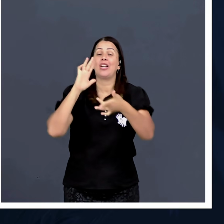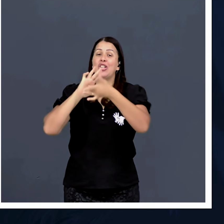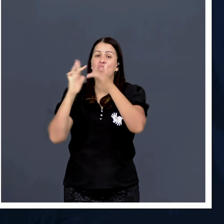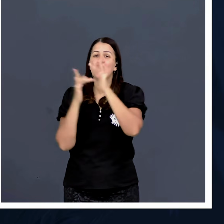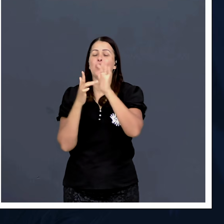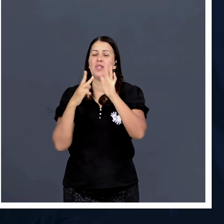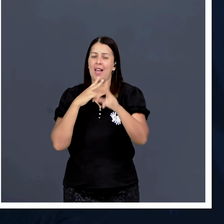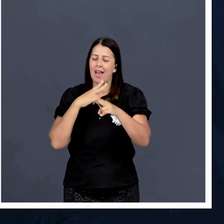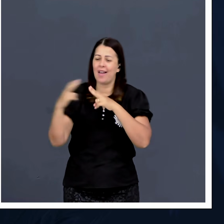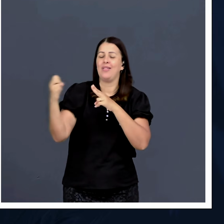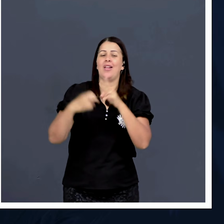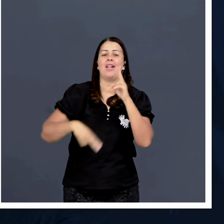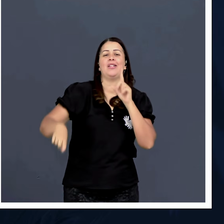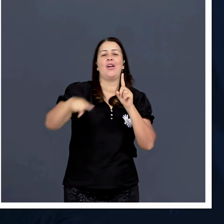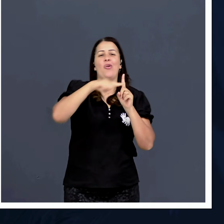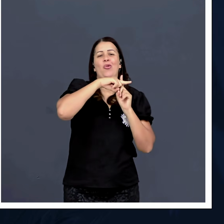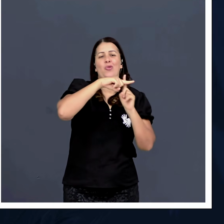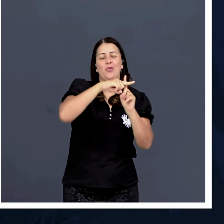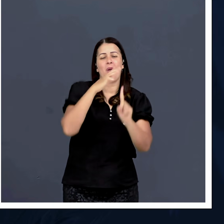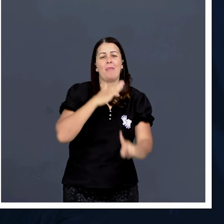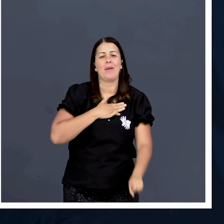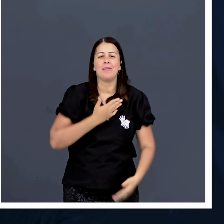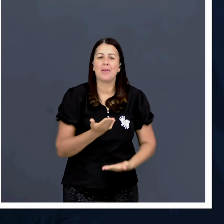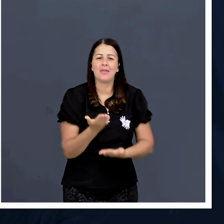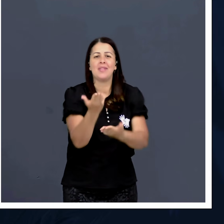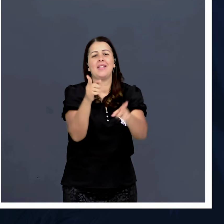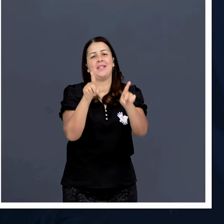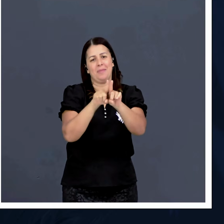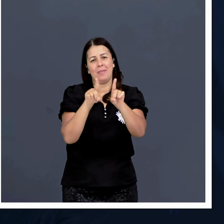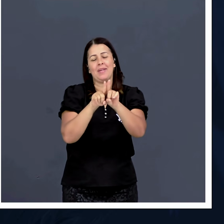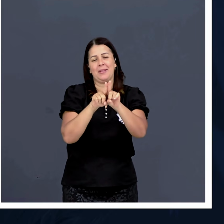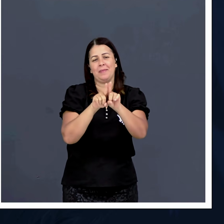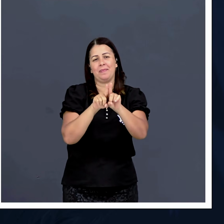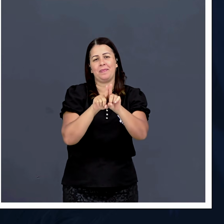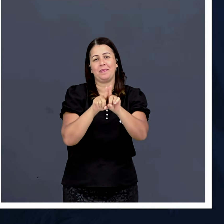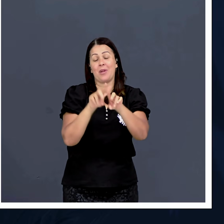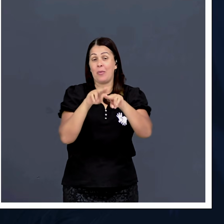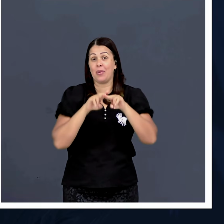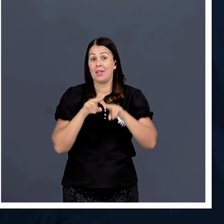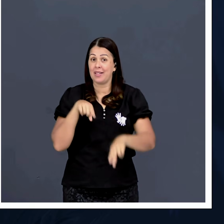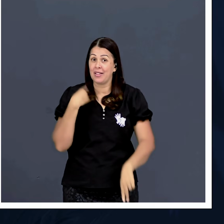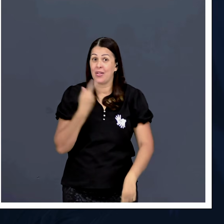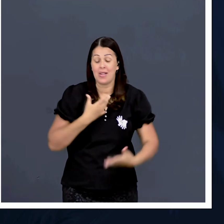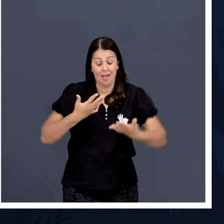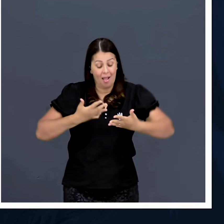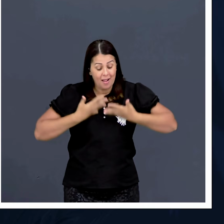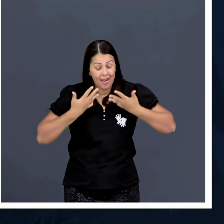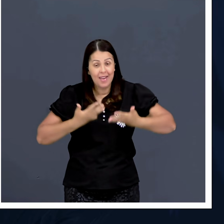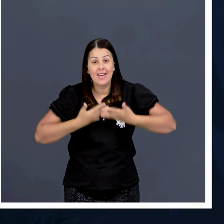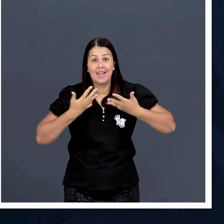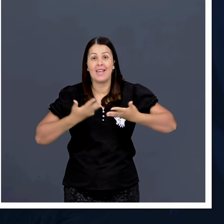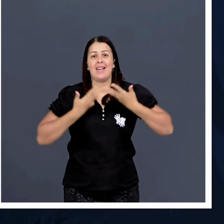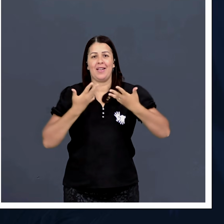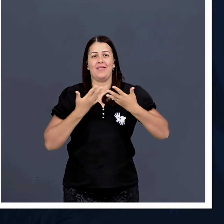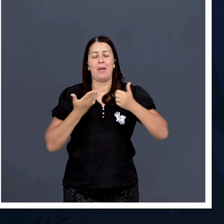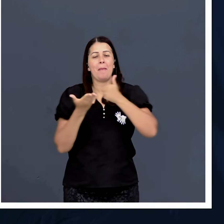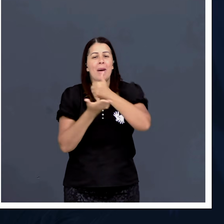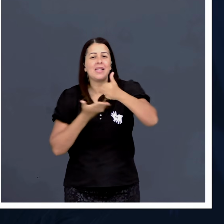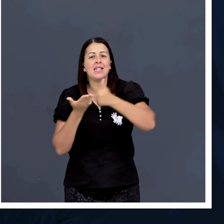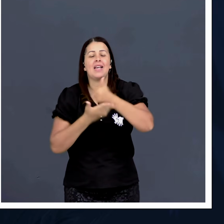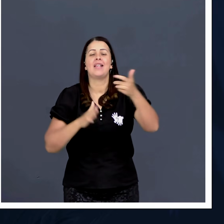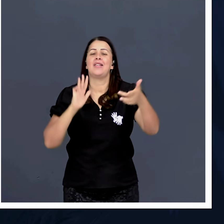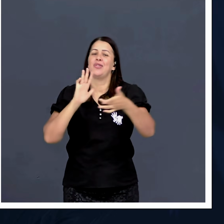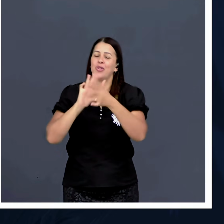na cruz para mim e para você. Amém? Portanto, a nossa alegria, ela vem deste lugar. A